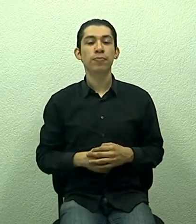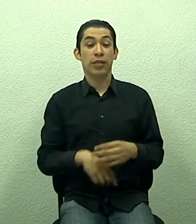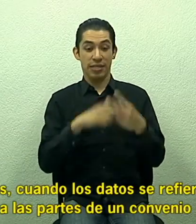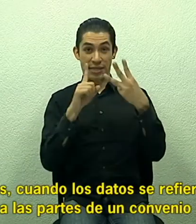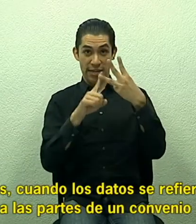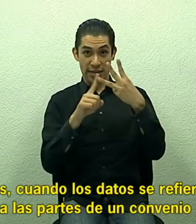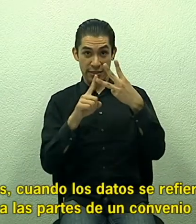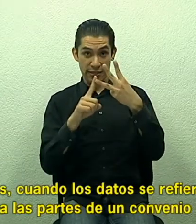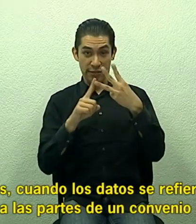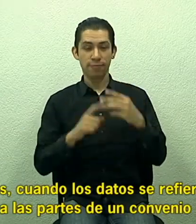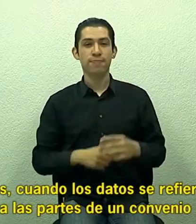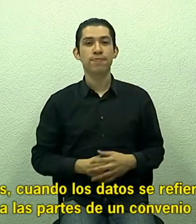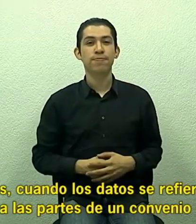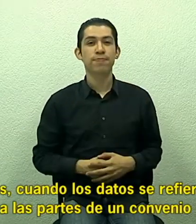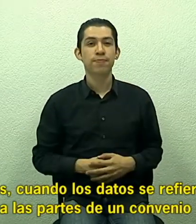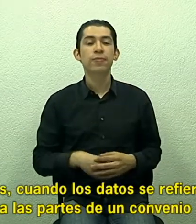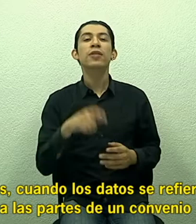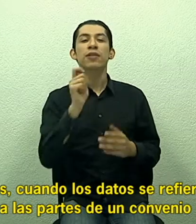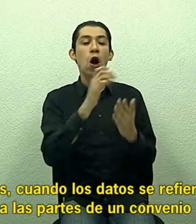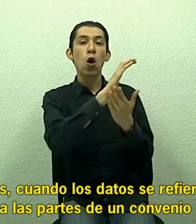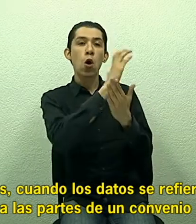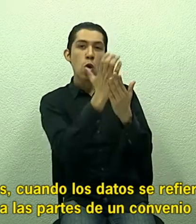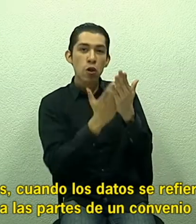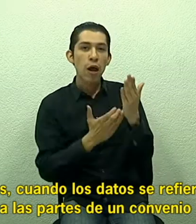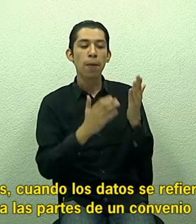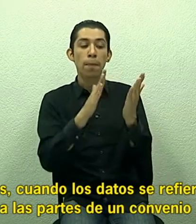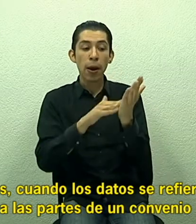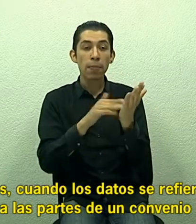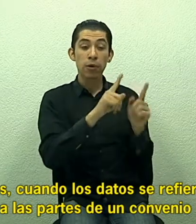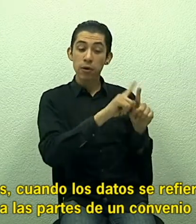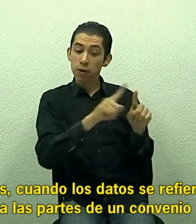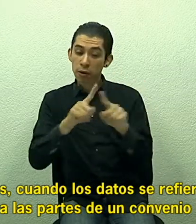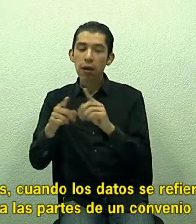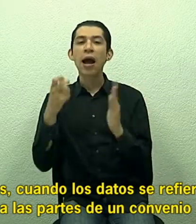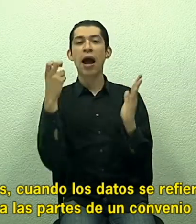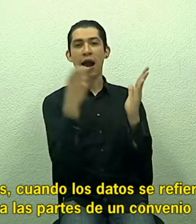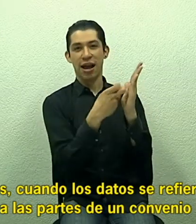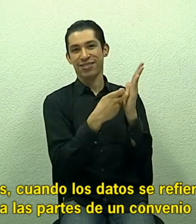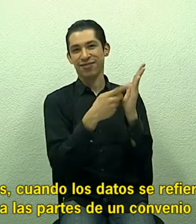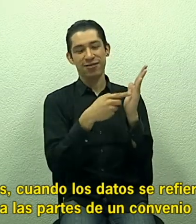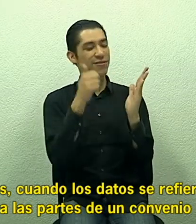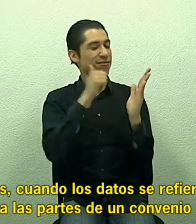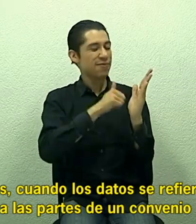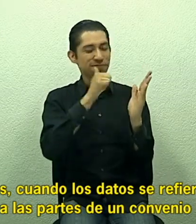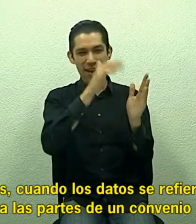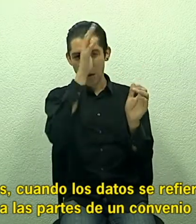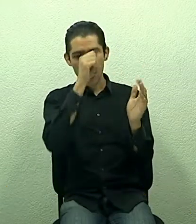3 cuando los datos se refieran a las partes de un convenio